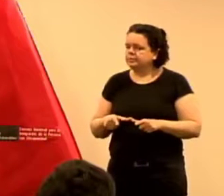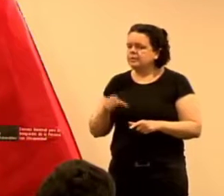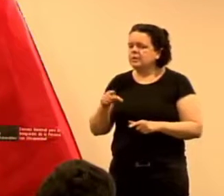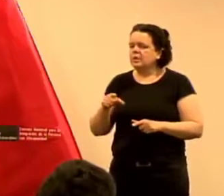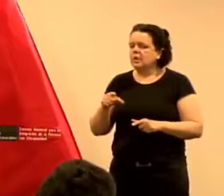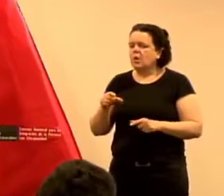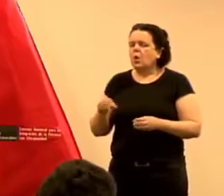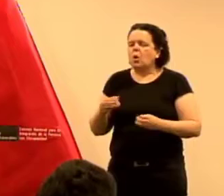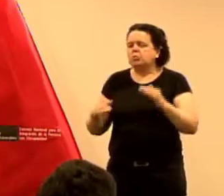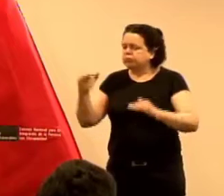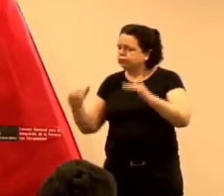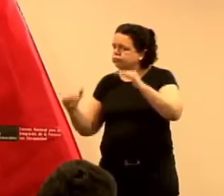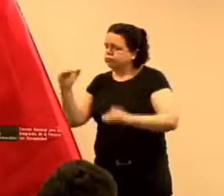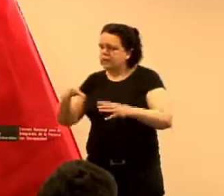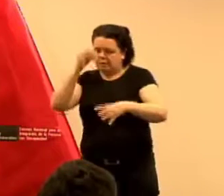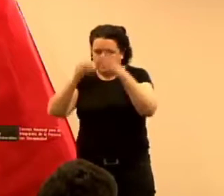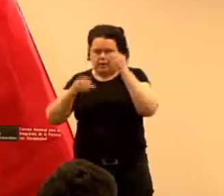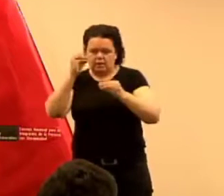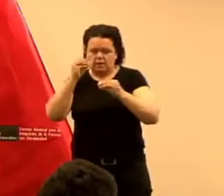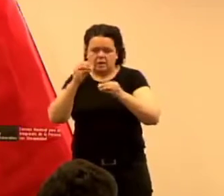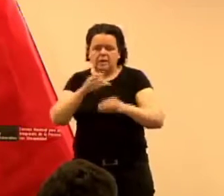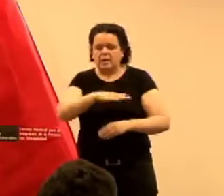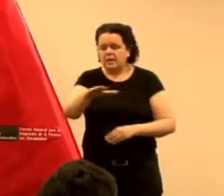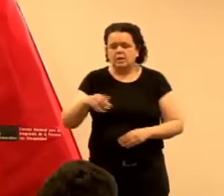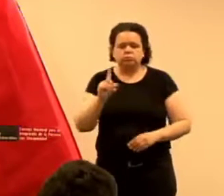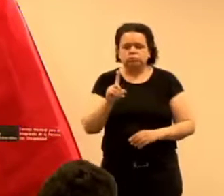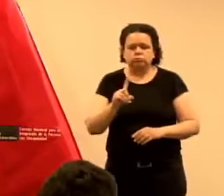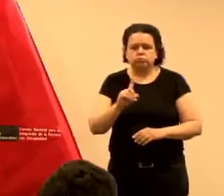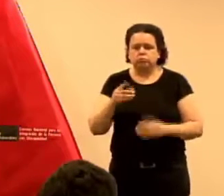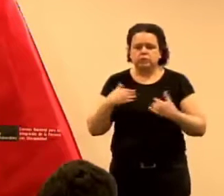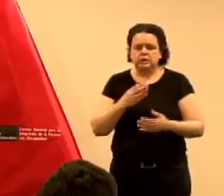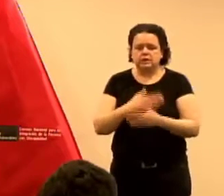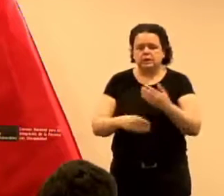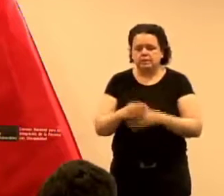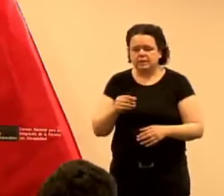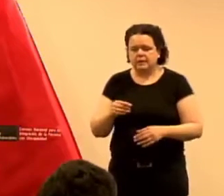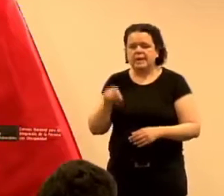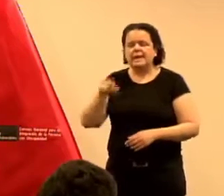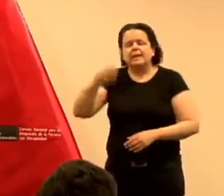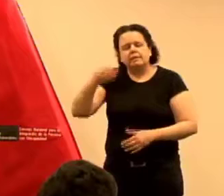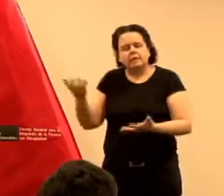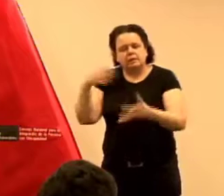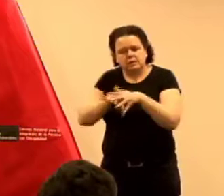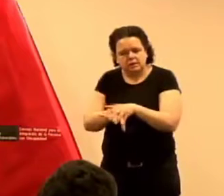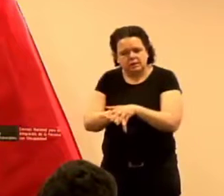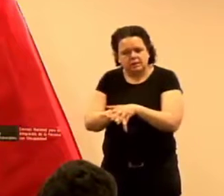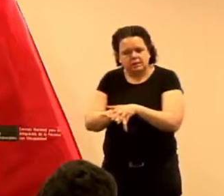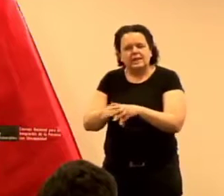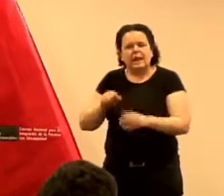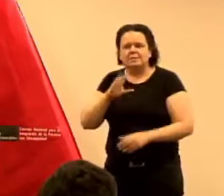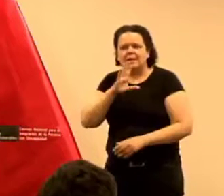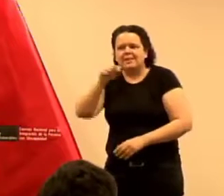los niveles de aprendizajes de niños sin discapacidad en entornos realmente inclusivos, estamos hablando de entornos realmente